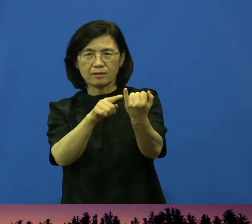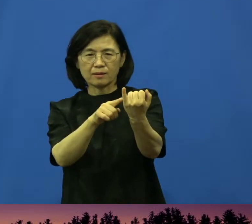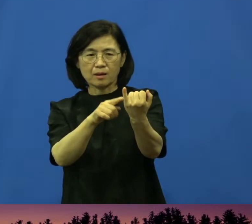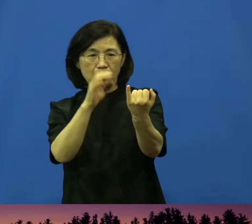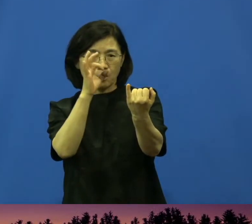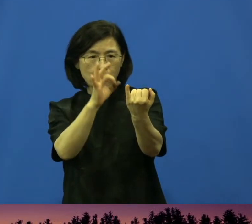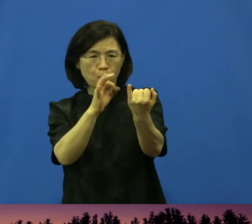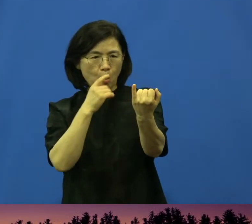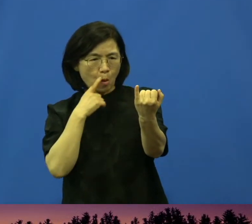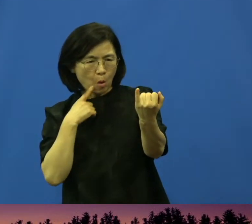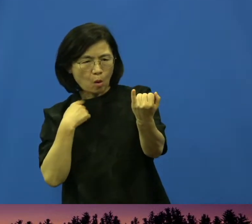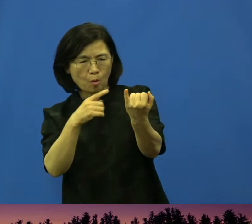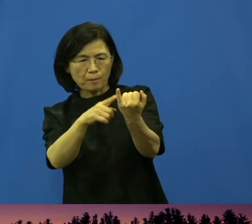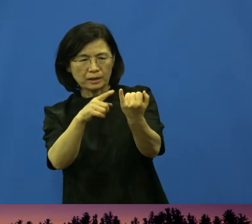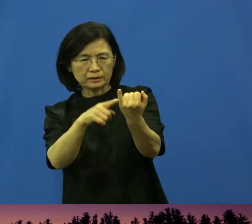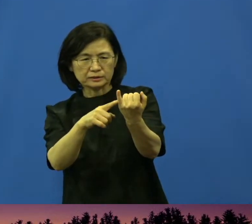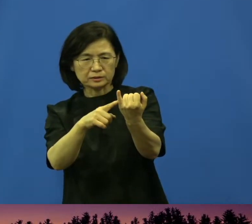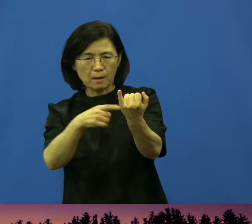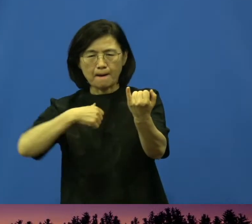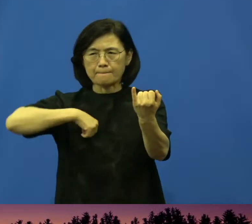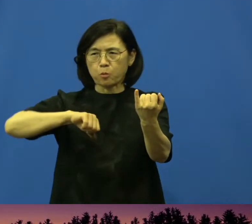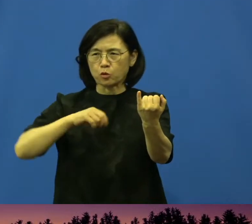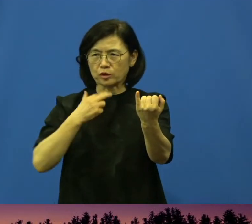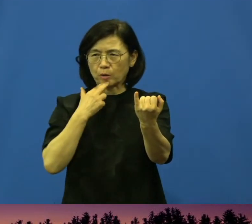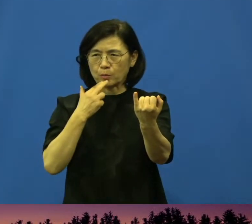거예요. 직진남. 그냥